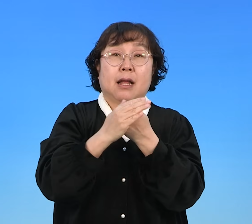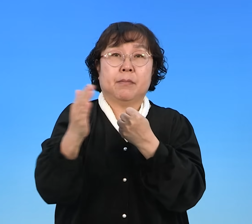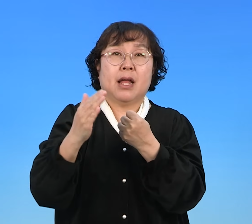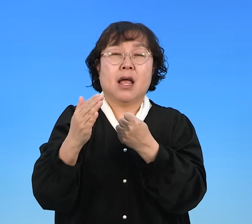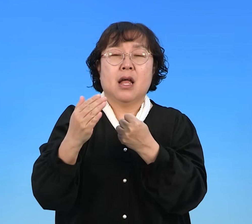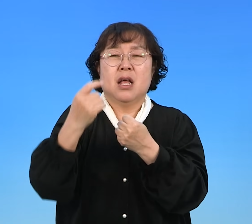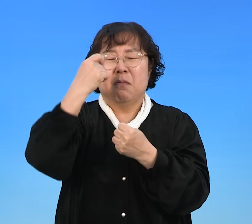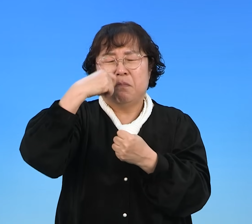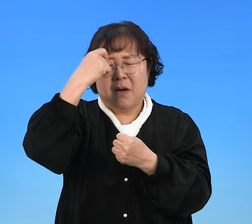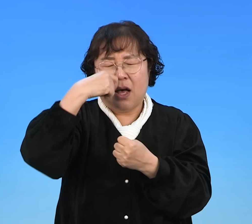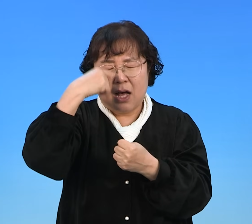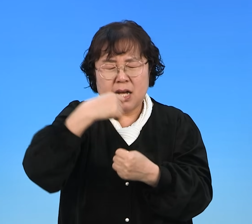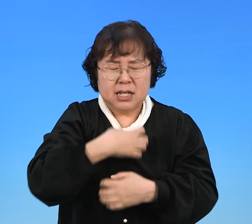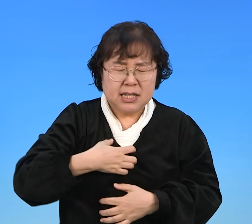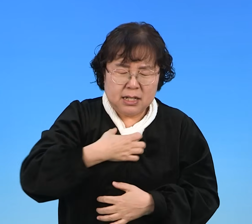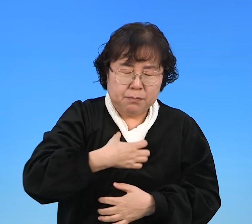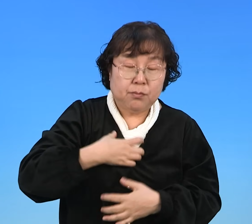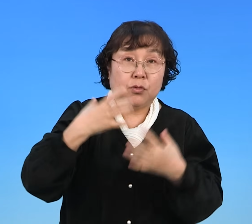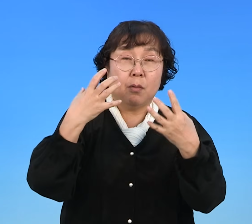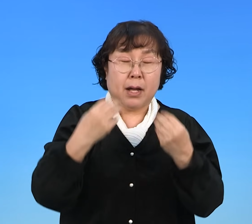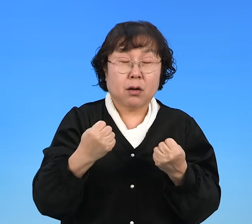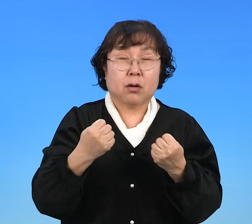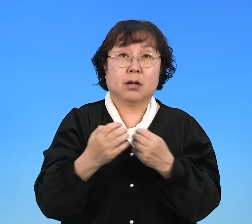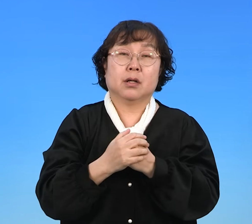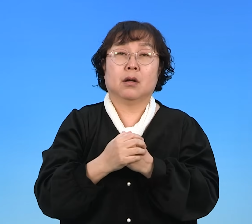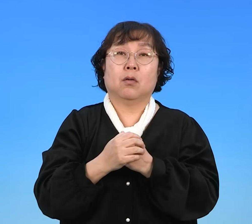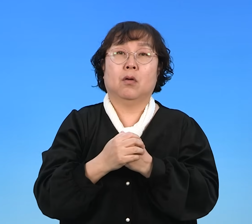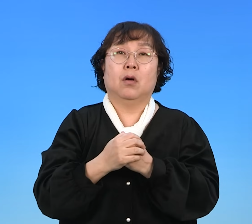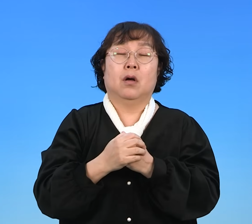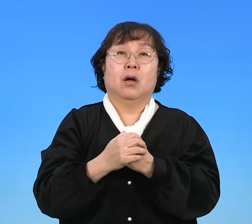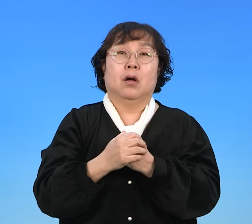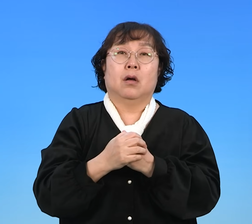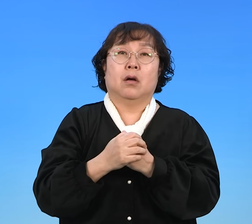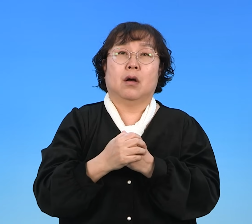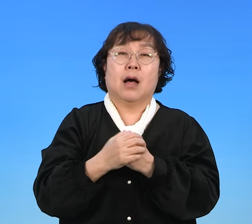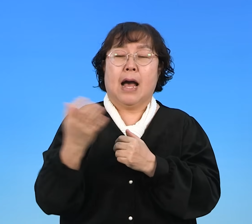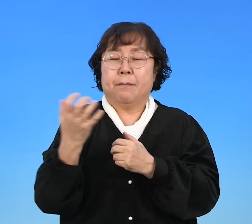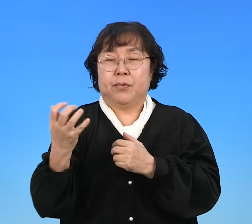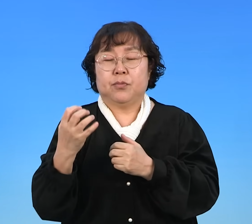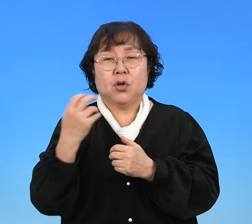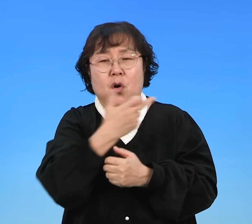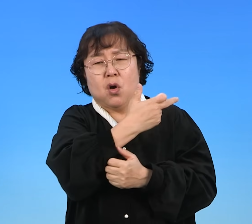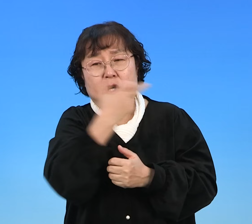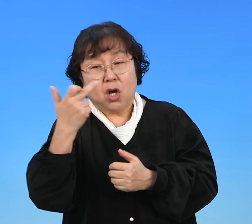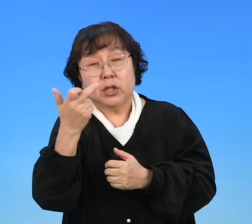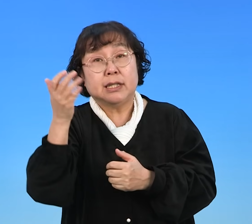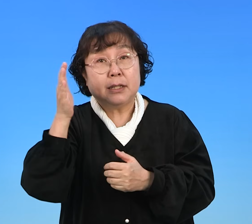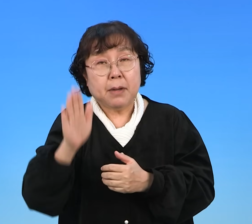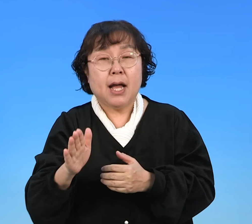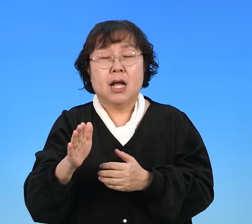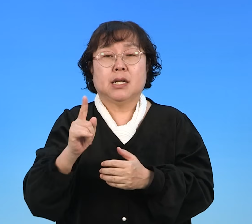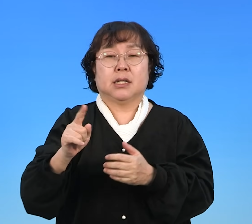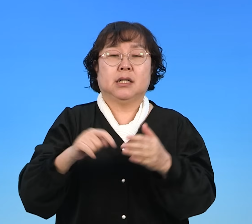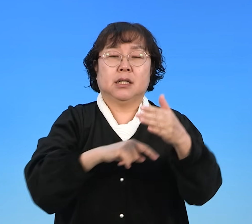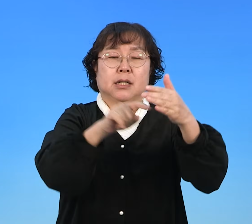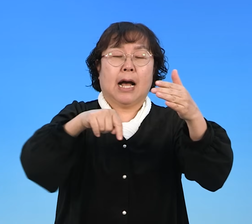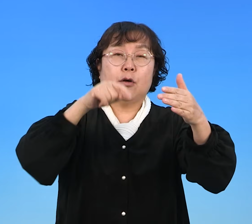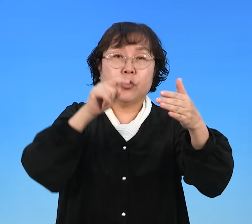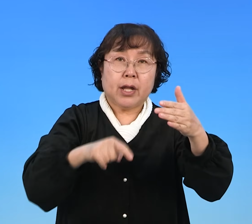장례 기간 동안 하나님이 저에게 엄청난 은혜를 주셨어요. 그래서 돌아오는 그 시간서부터 피곤하지가